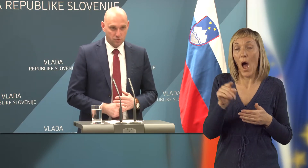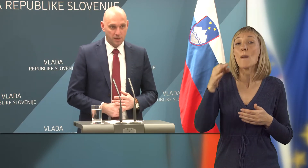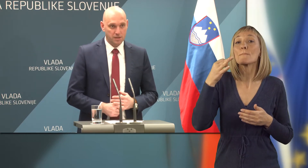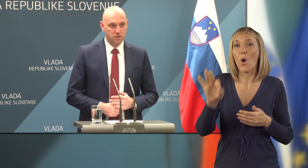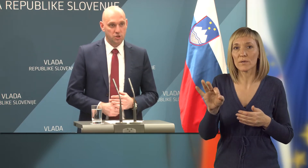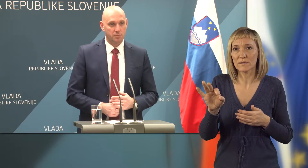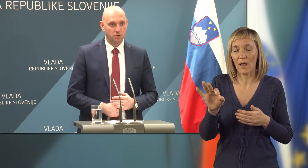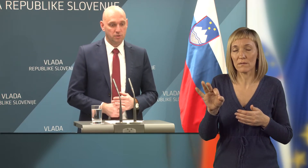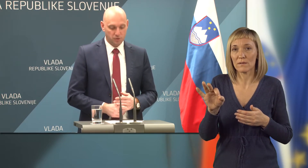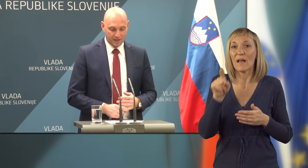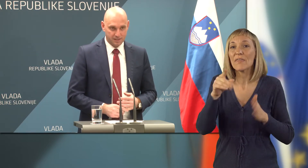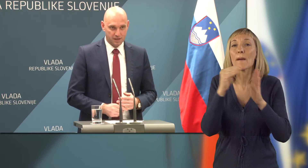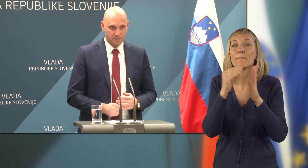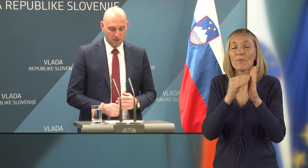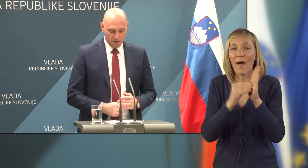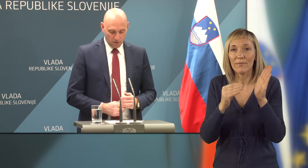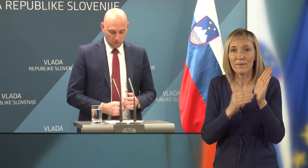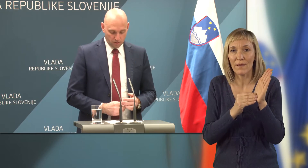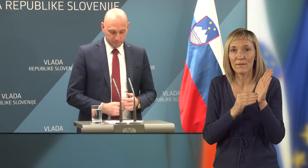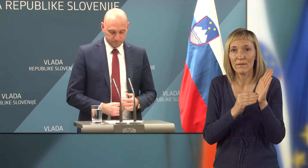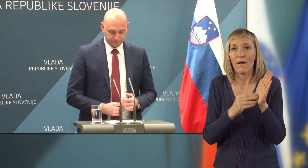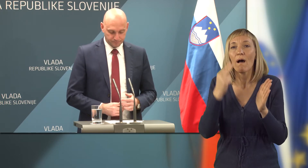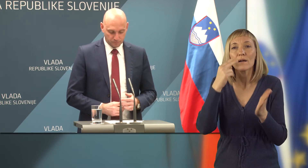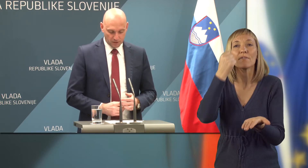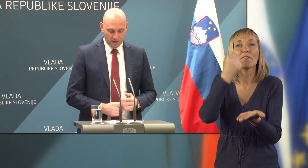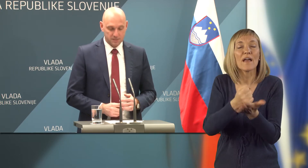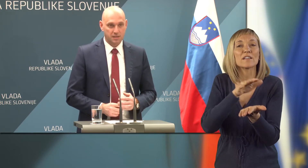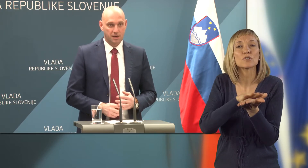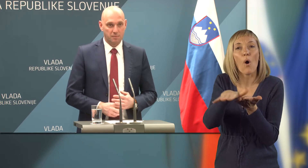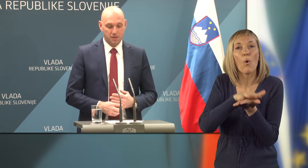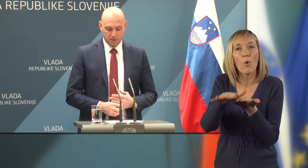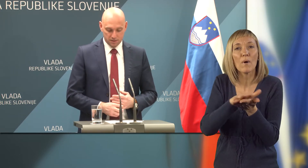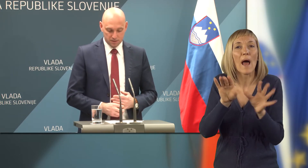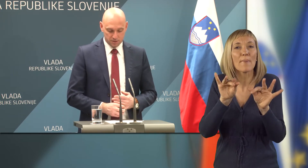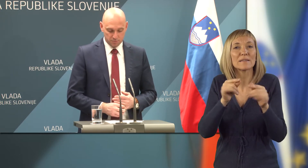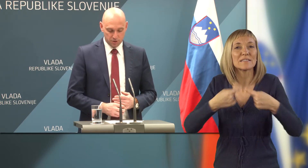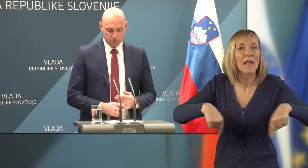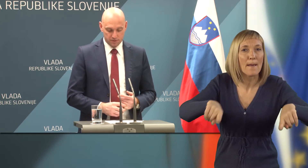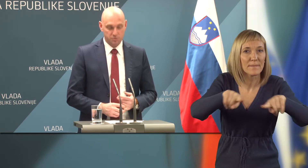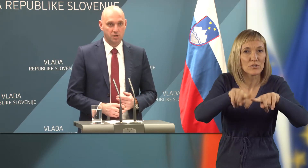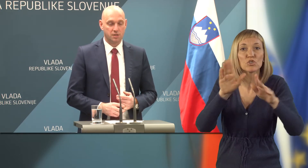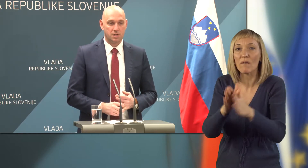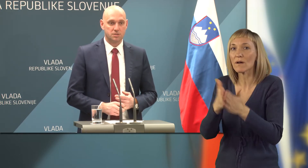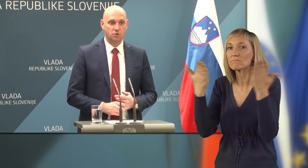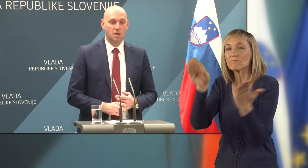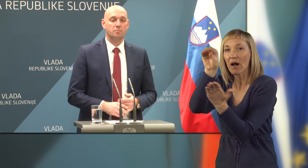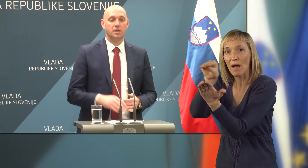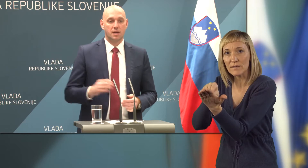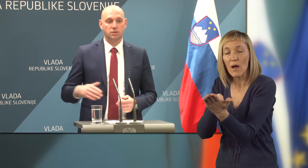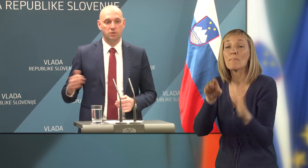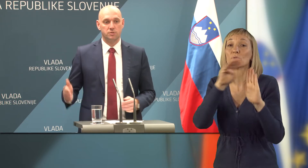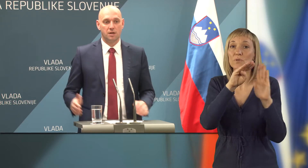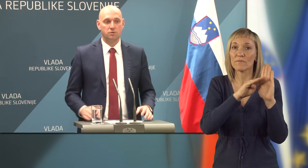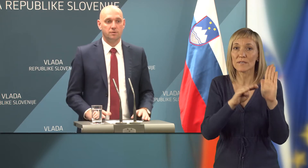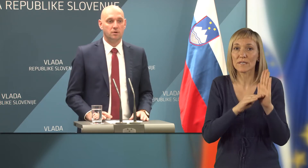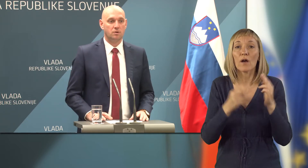te modeli črpajo tudi podatke o dejanskih rabah zemljišč v zemljiškem katastru, pa hkrati